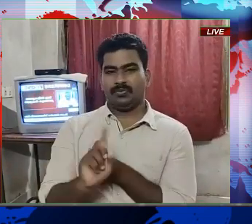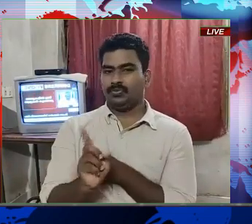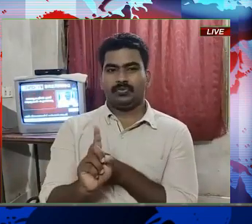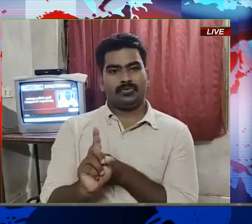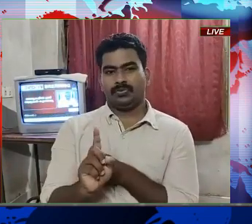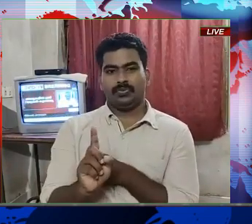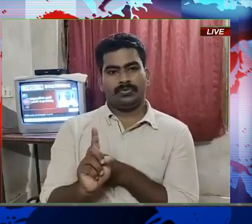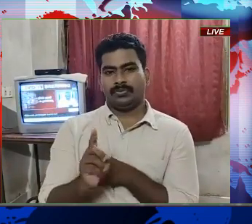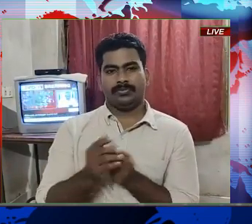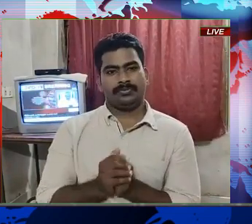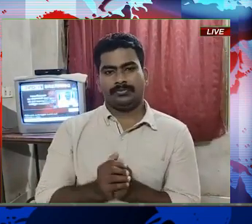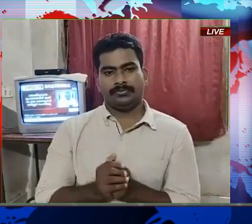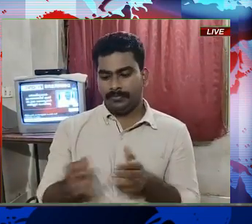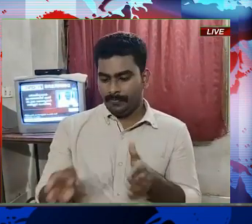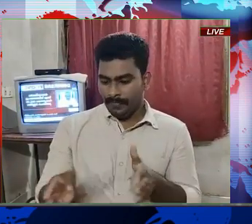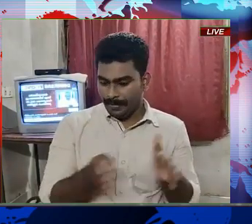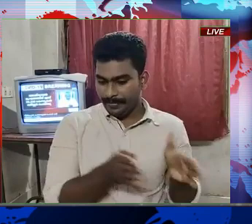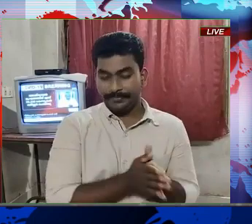ഇത്തരത്തിലുള്ള